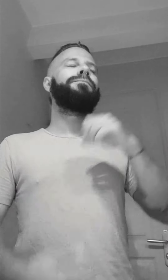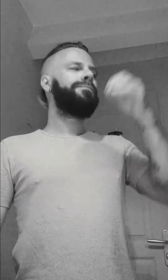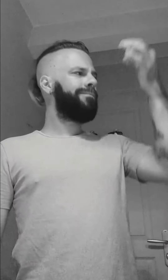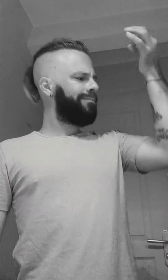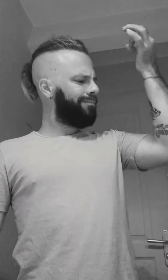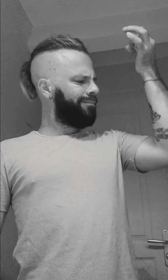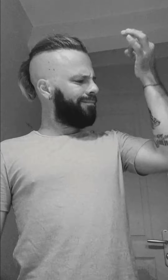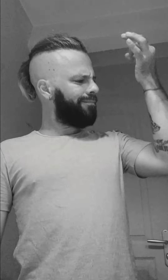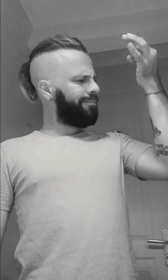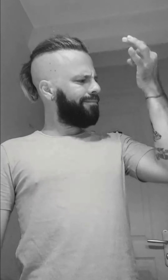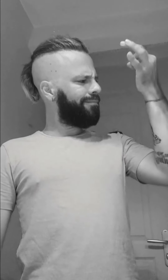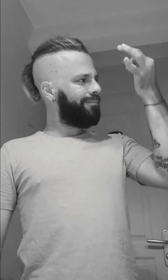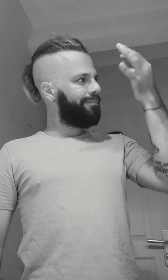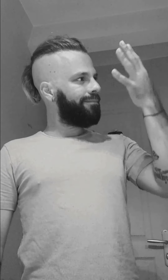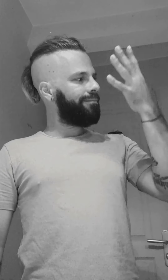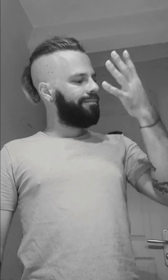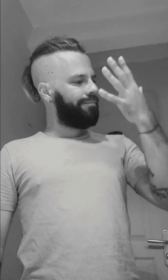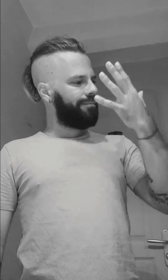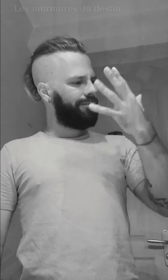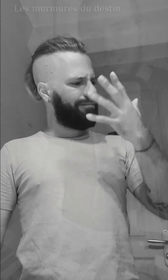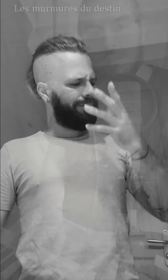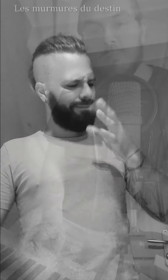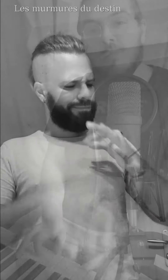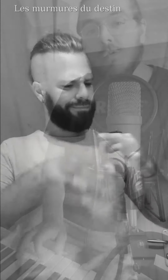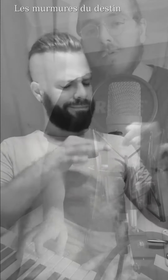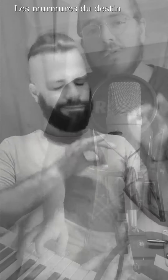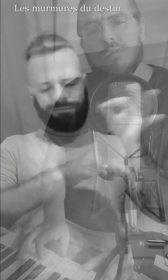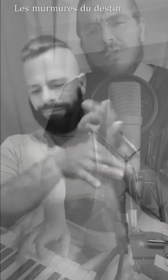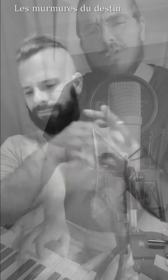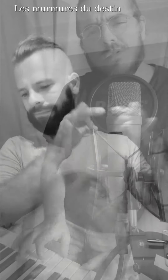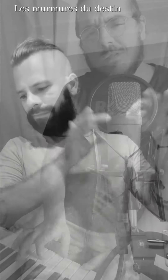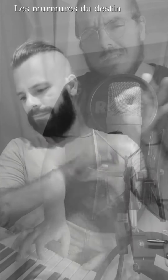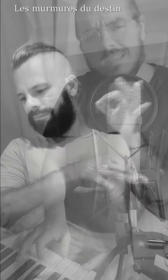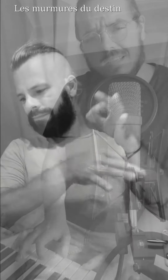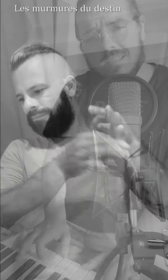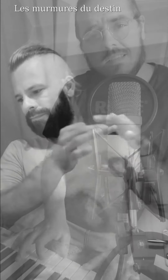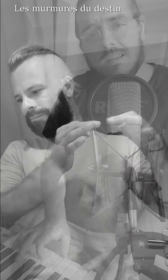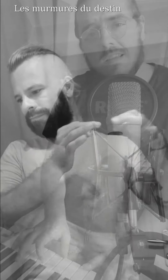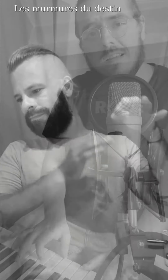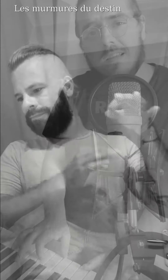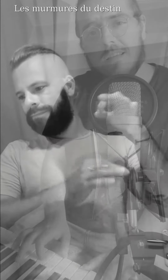Les murmures du destin.